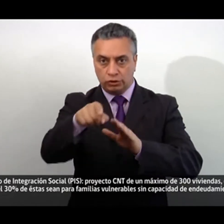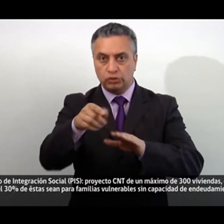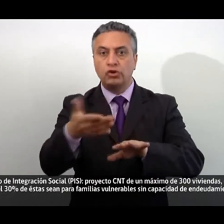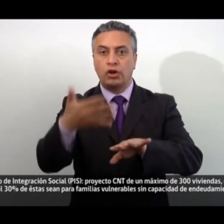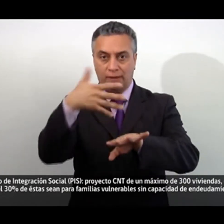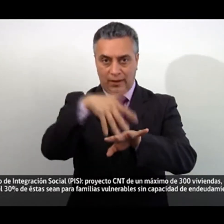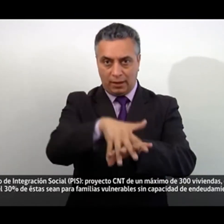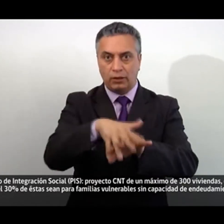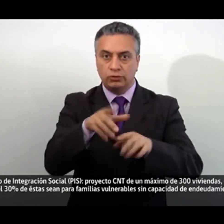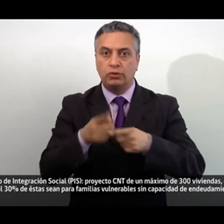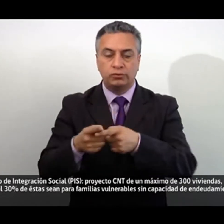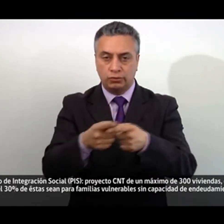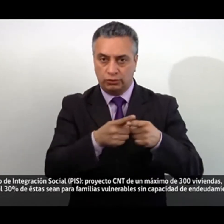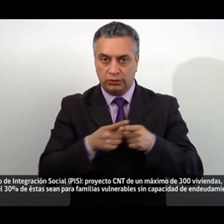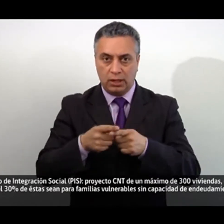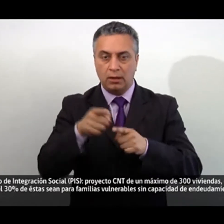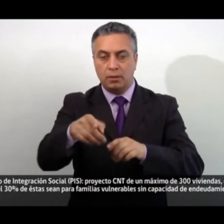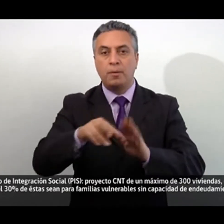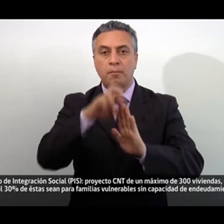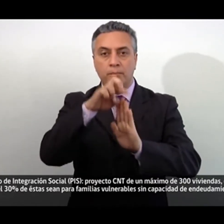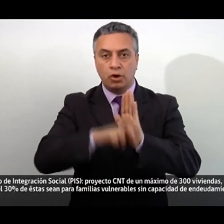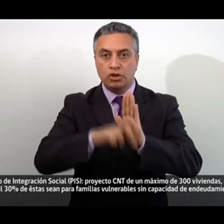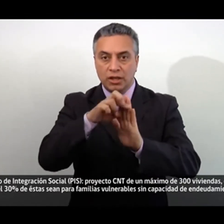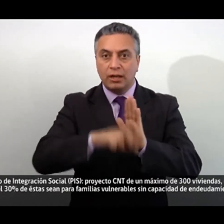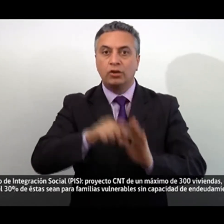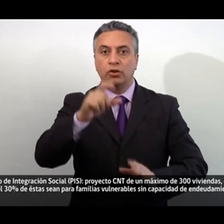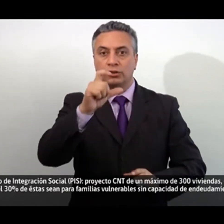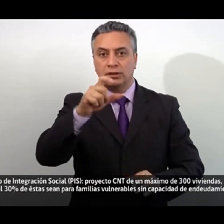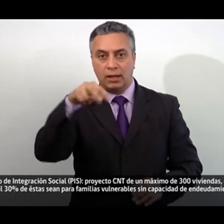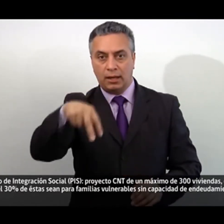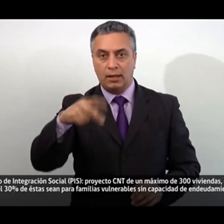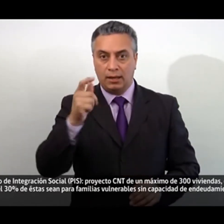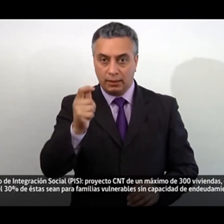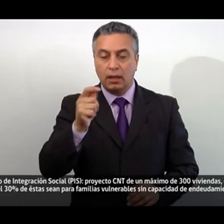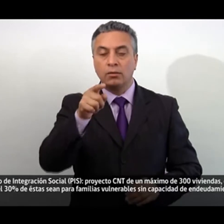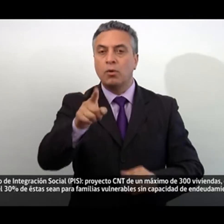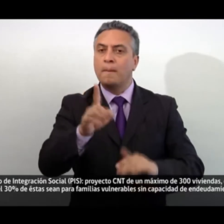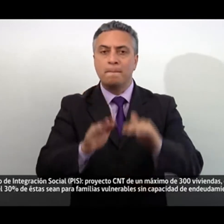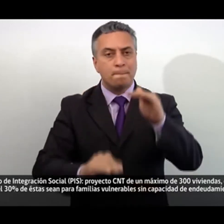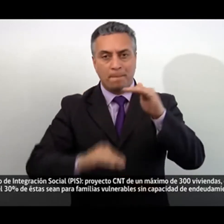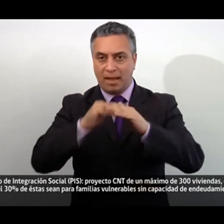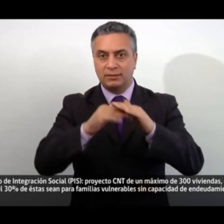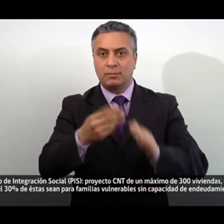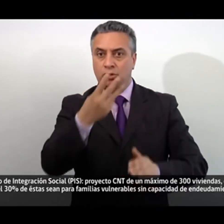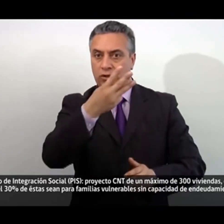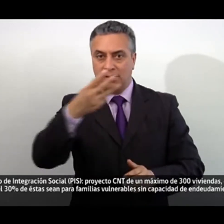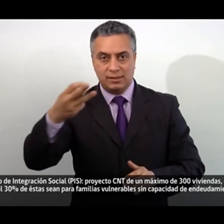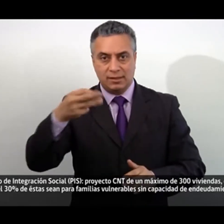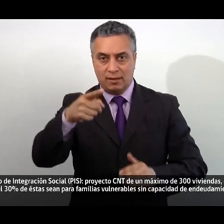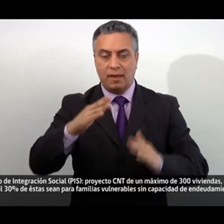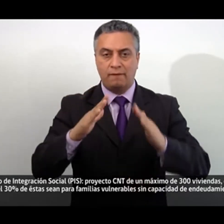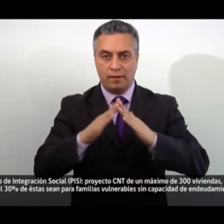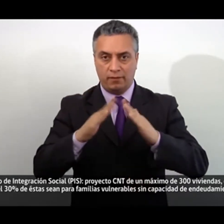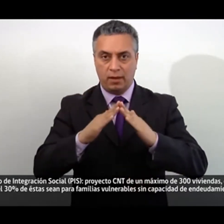Proyecto de integración social. Proyecto CNT de un máximo de 300